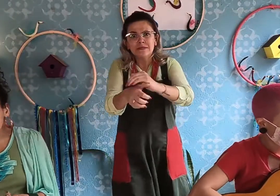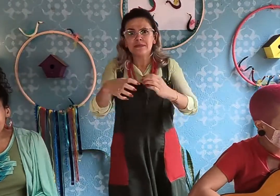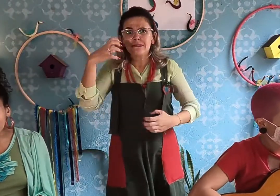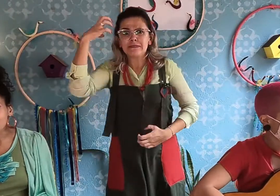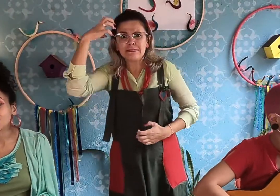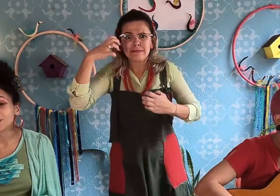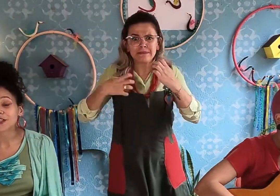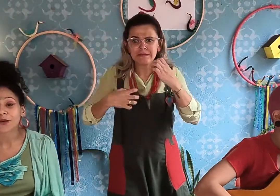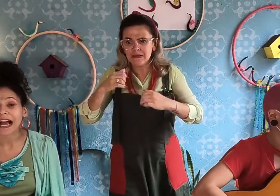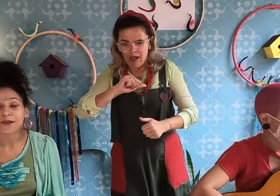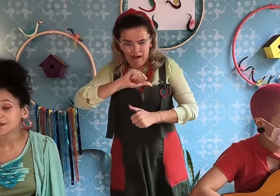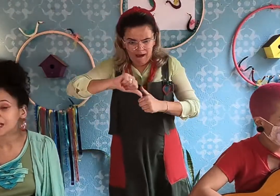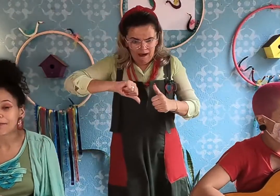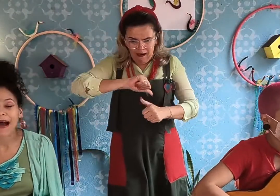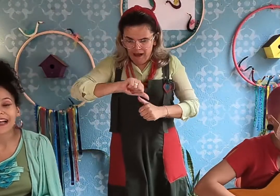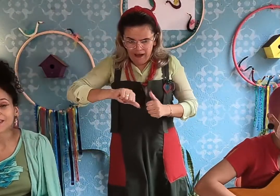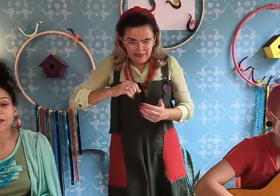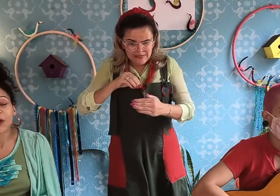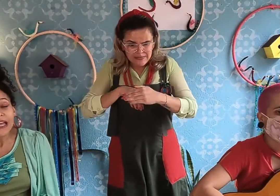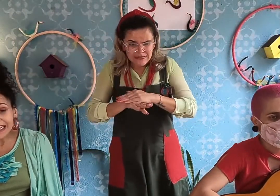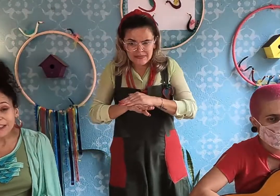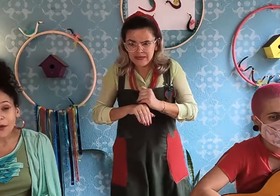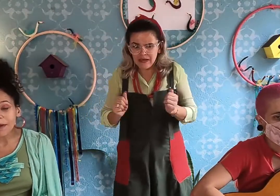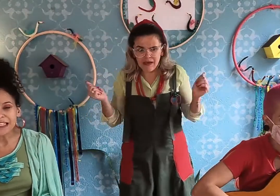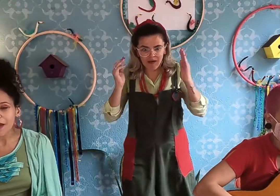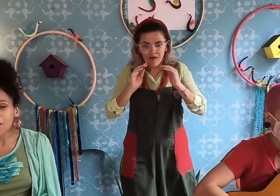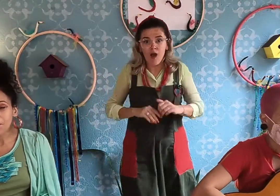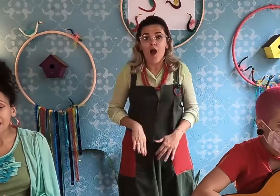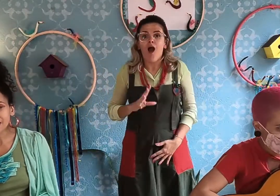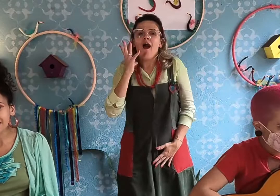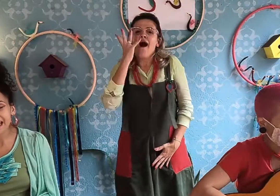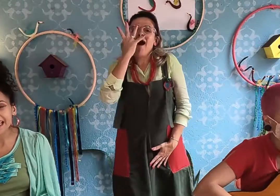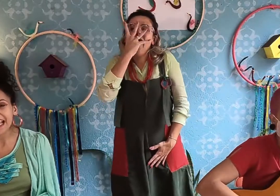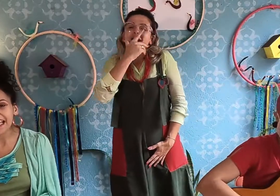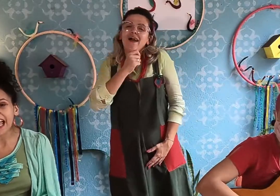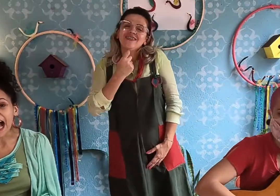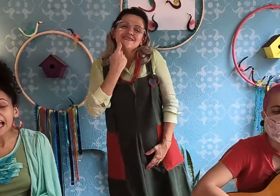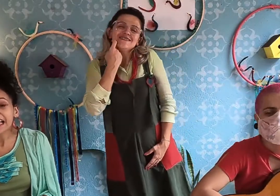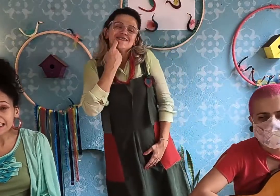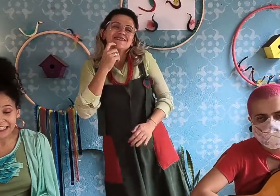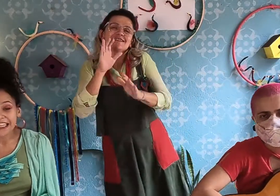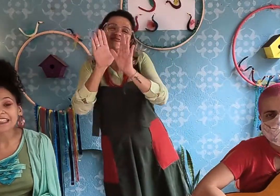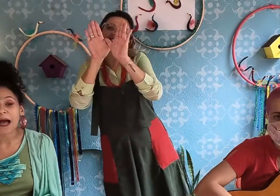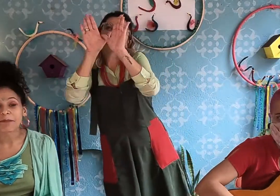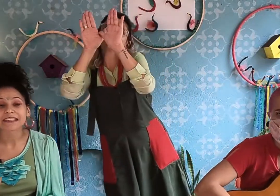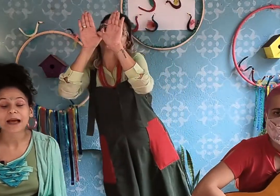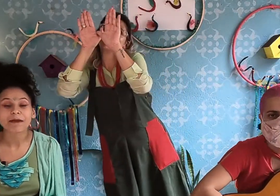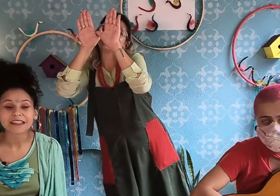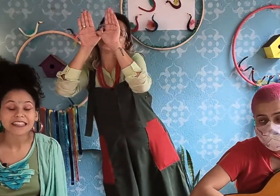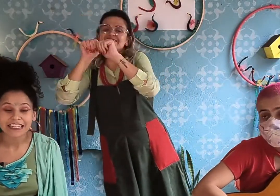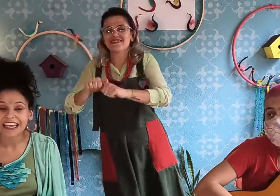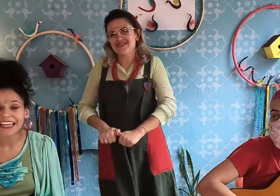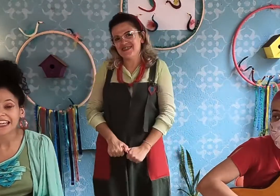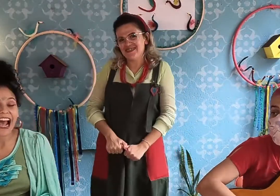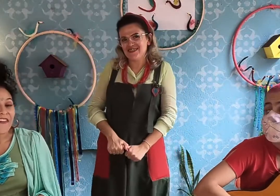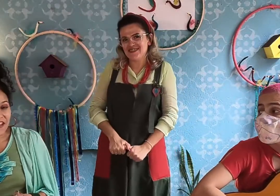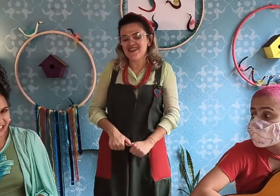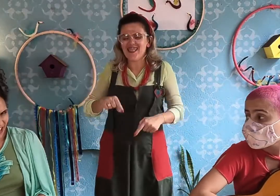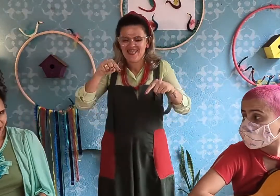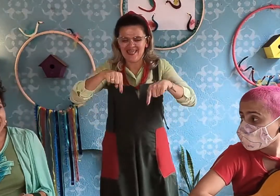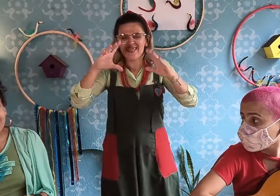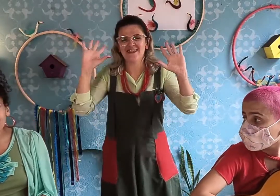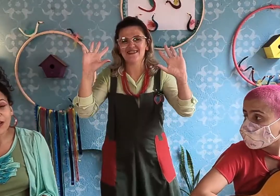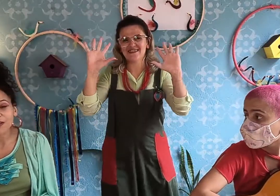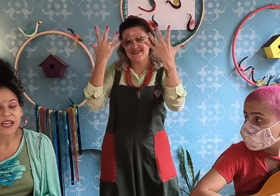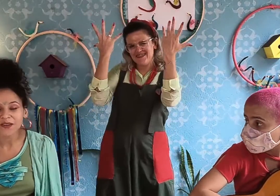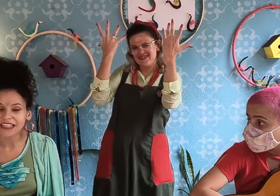macaco. Brincando de trocar o sapato. Lindo mesmo é o peixe, a sereia. Ensino da planta bananeira.